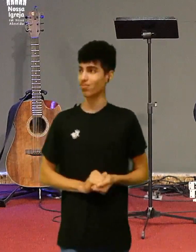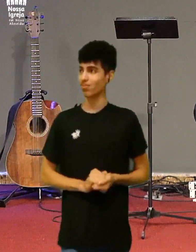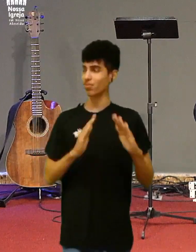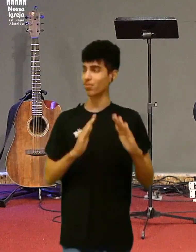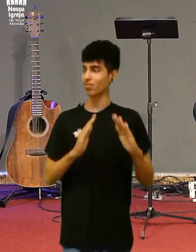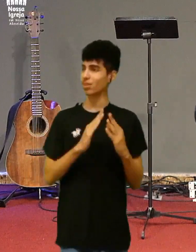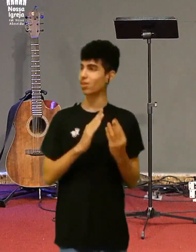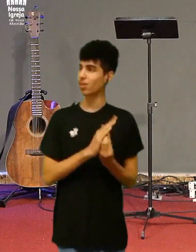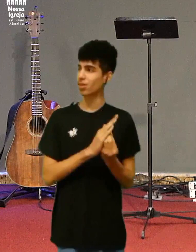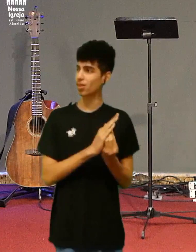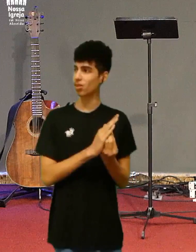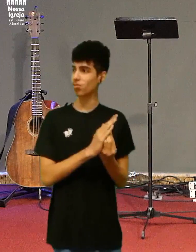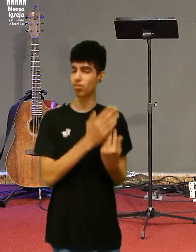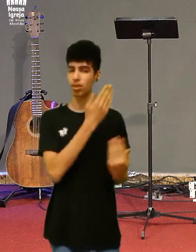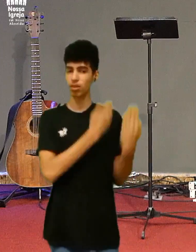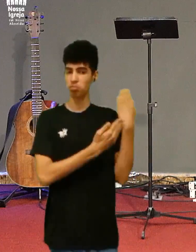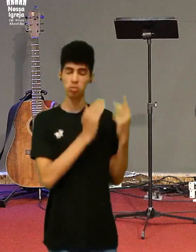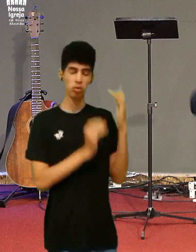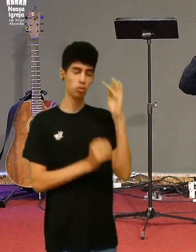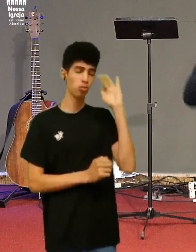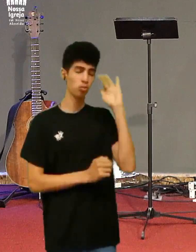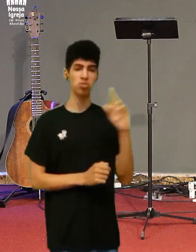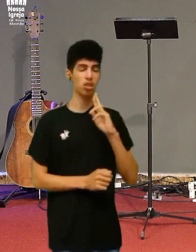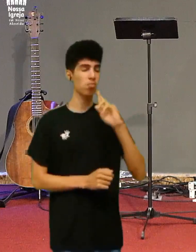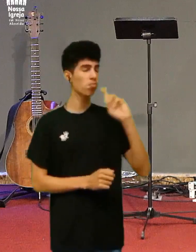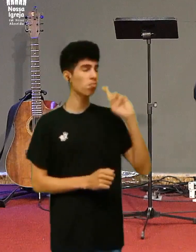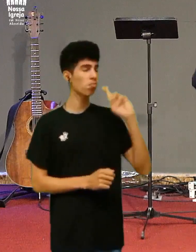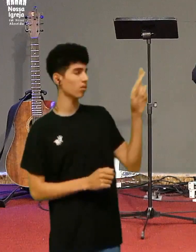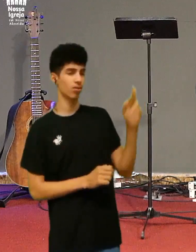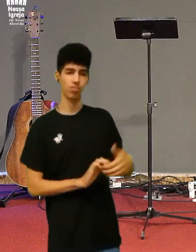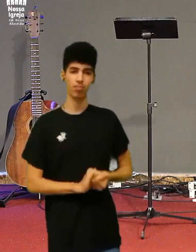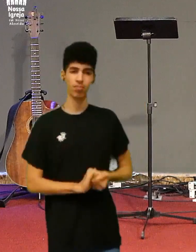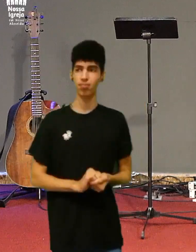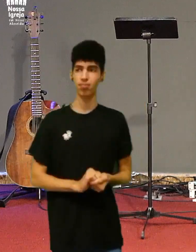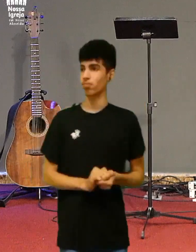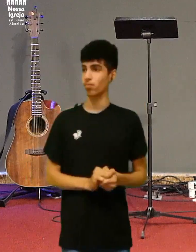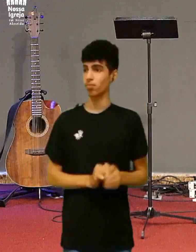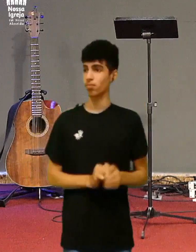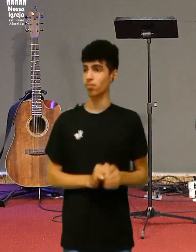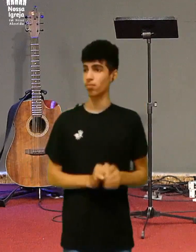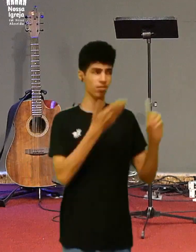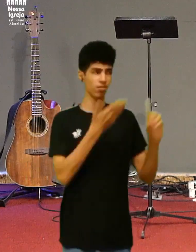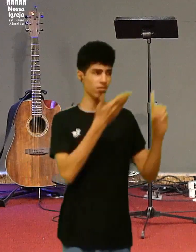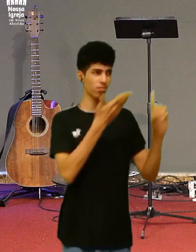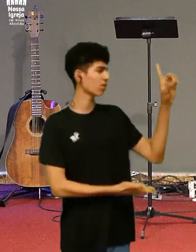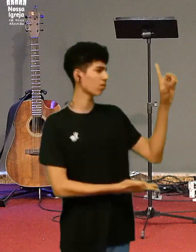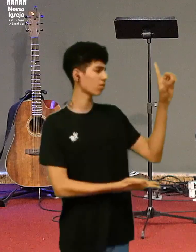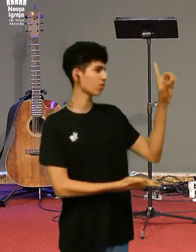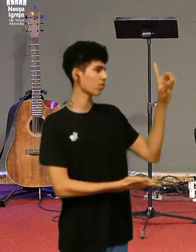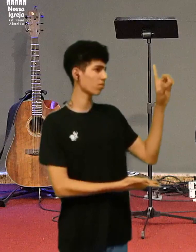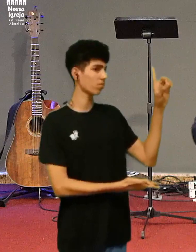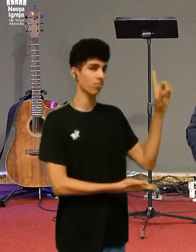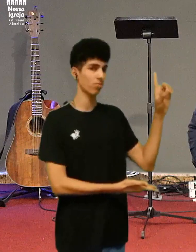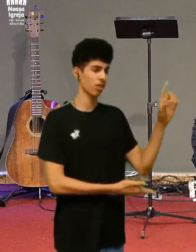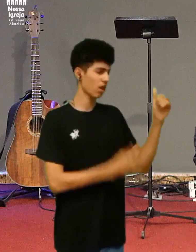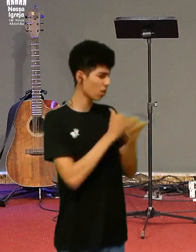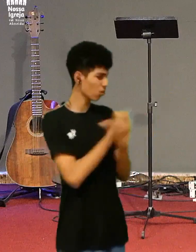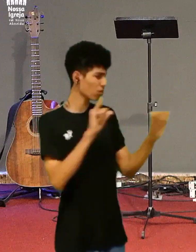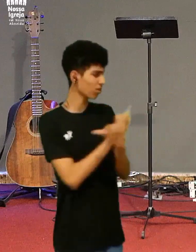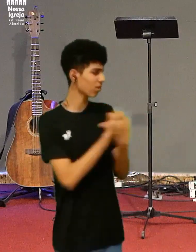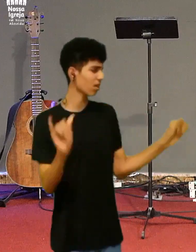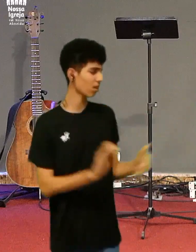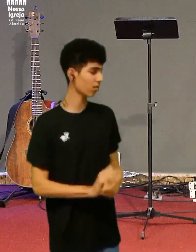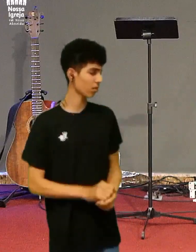texto, o coração do Senhor, a vontade dele ao denunciar aquela morte era: eu quero avivar